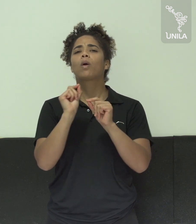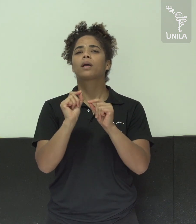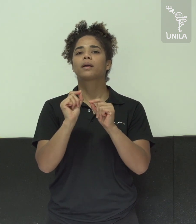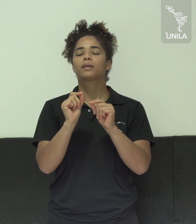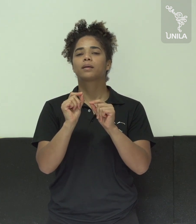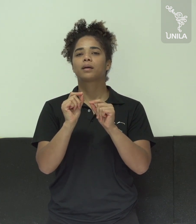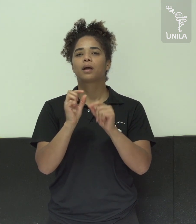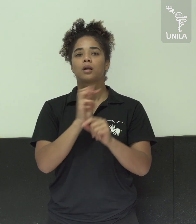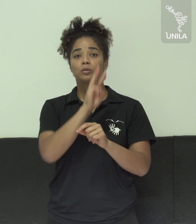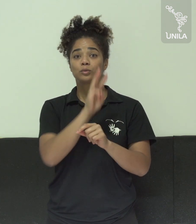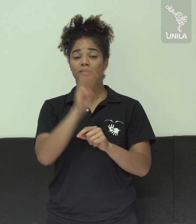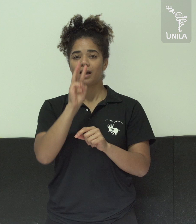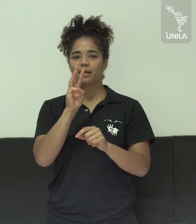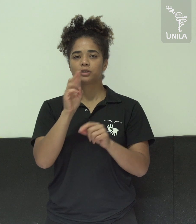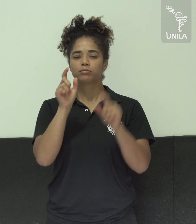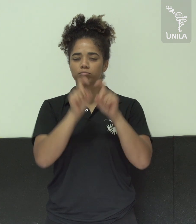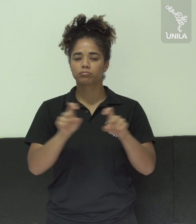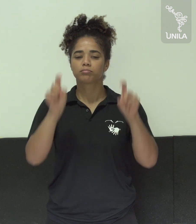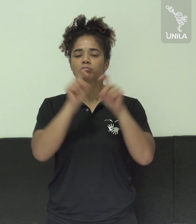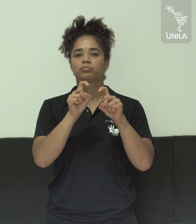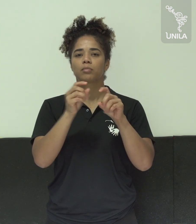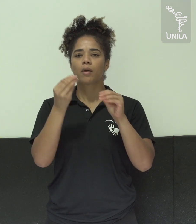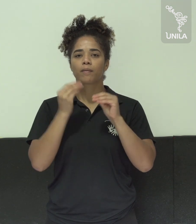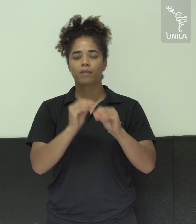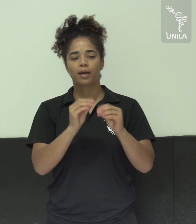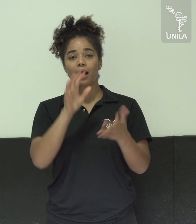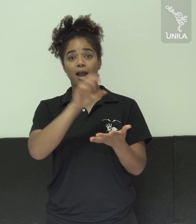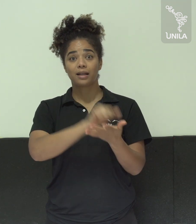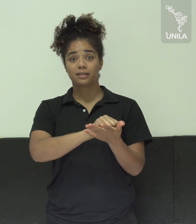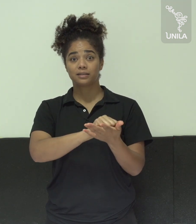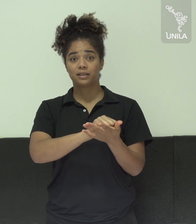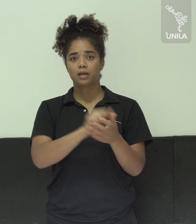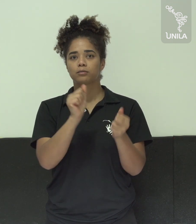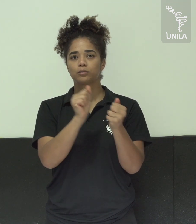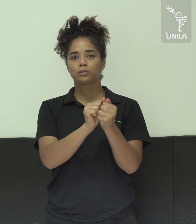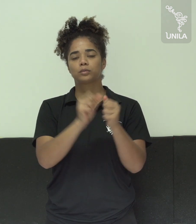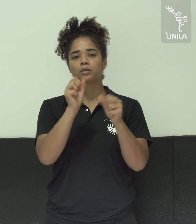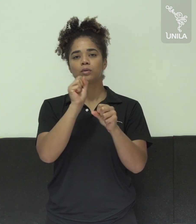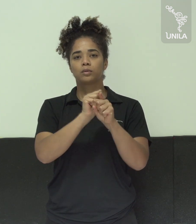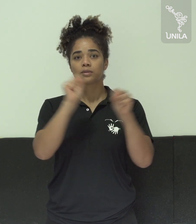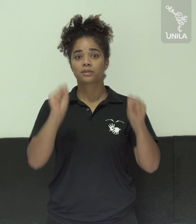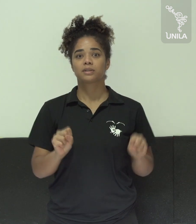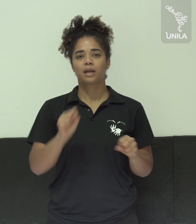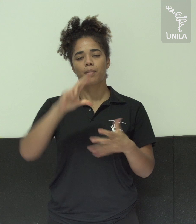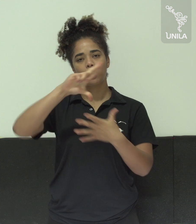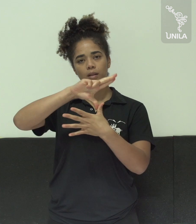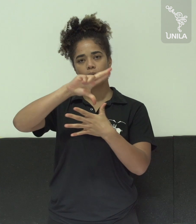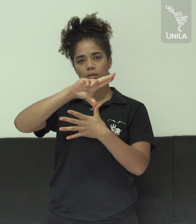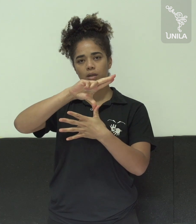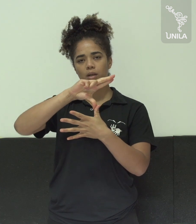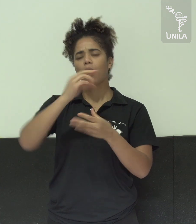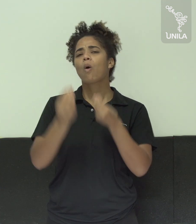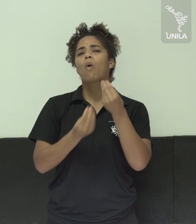online do candidato junto ao sistema da UNILA, o qual deverá ser realizado conforme procedimentos descritos